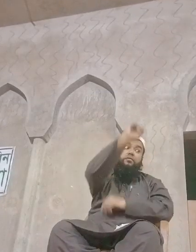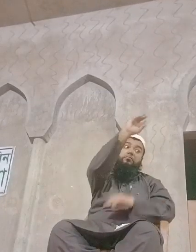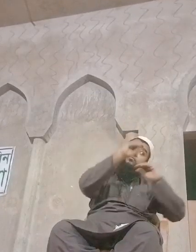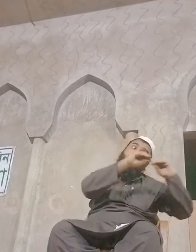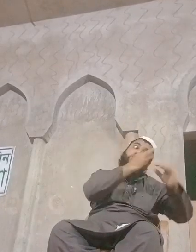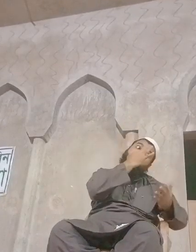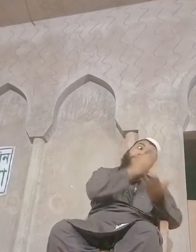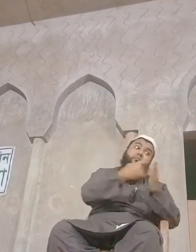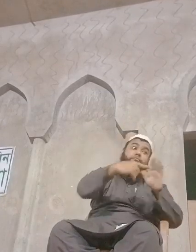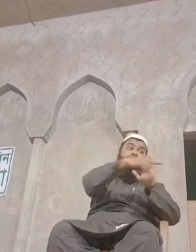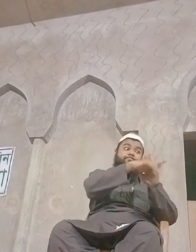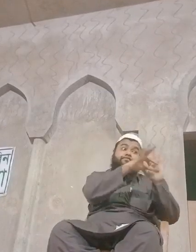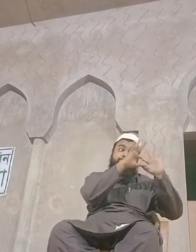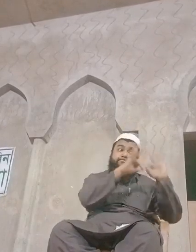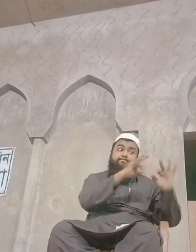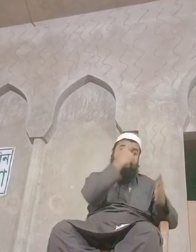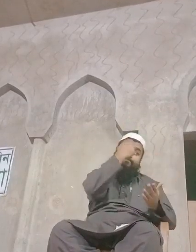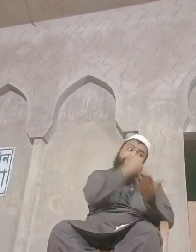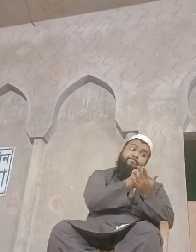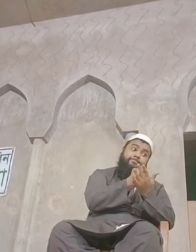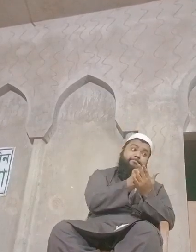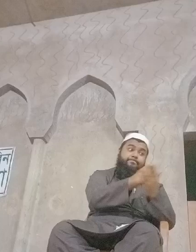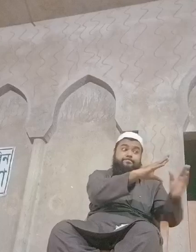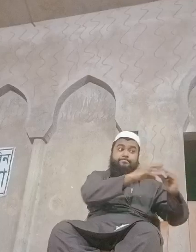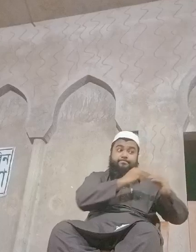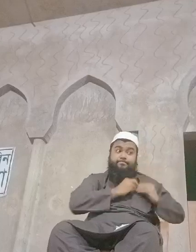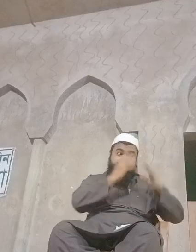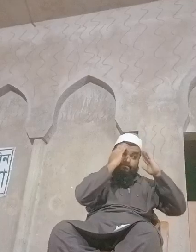তারা খেলাফে জাহির। টাকা এই শক্তি,